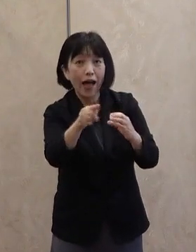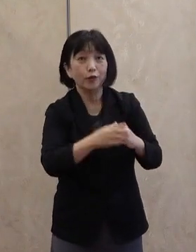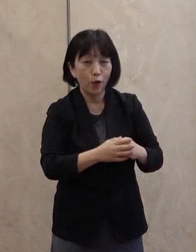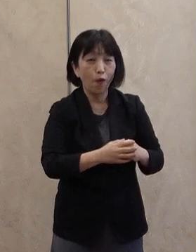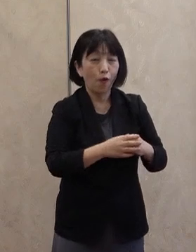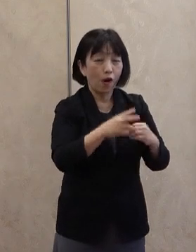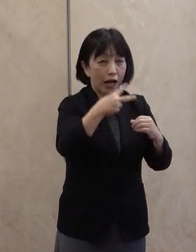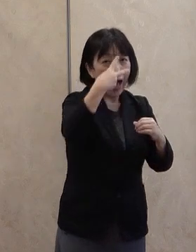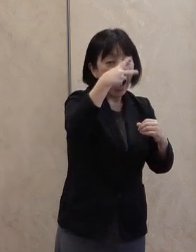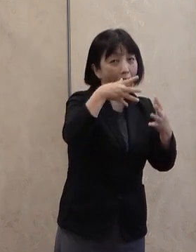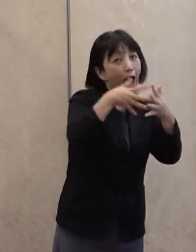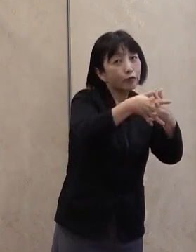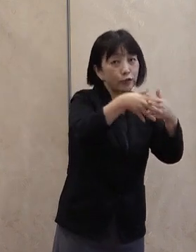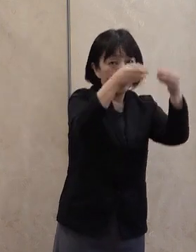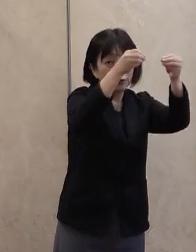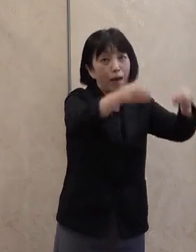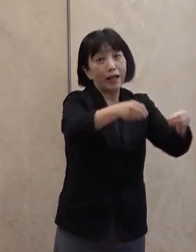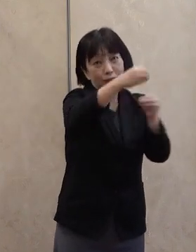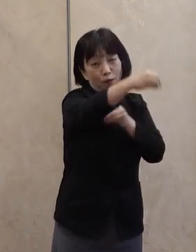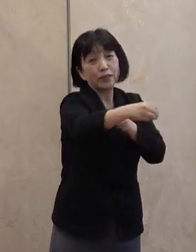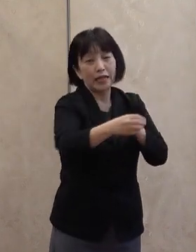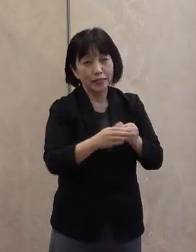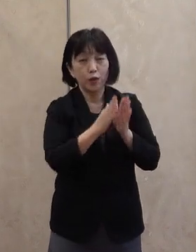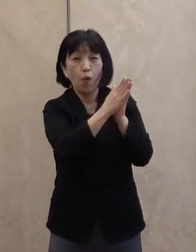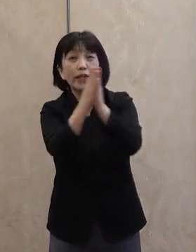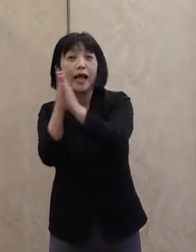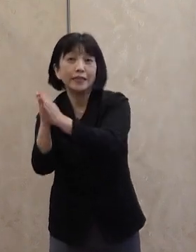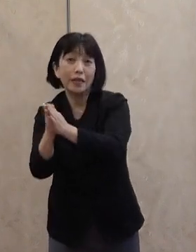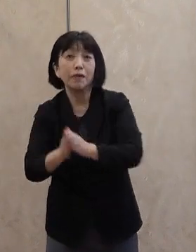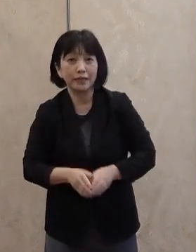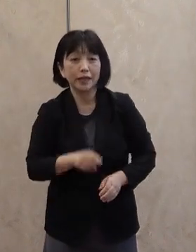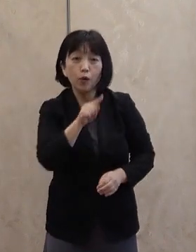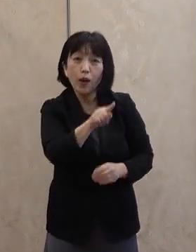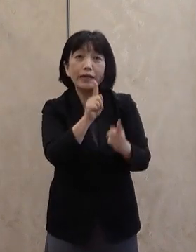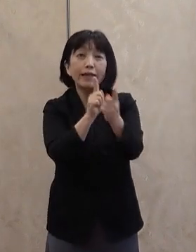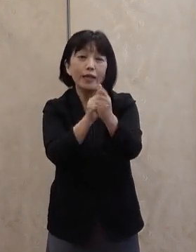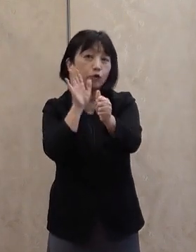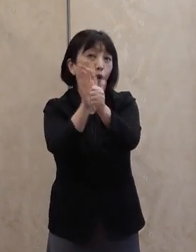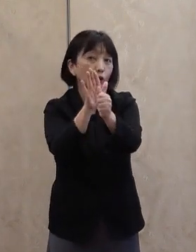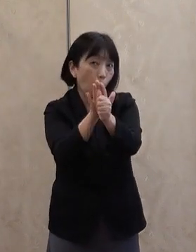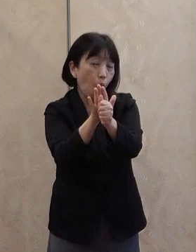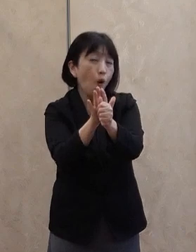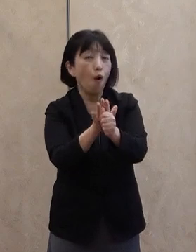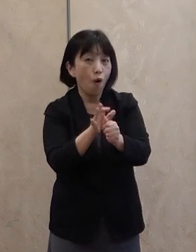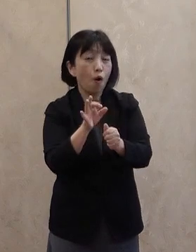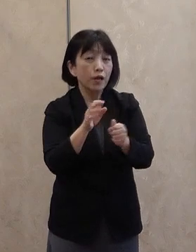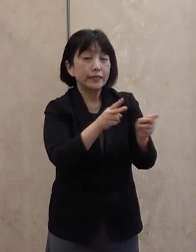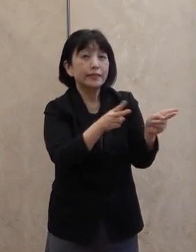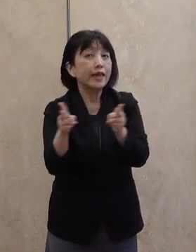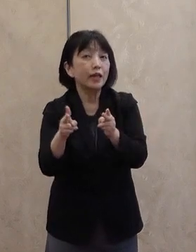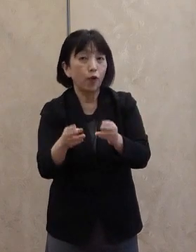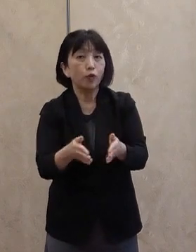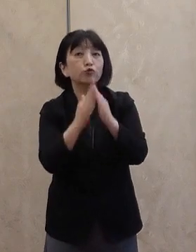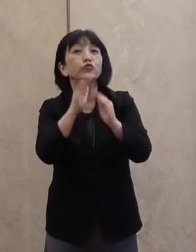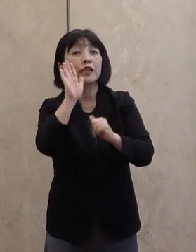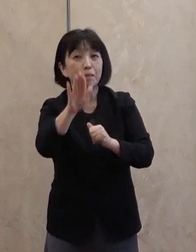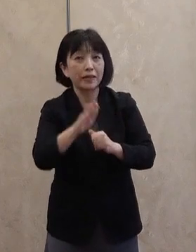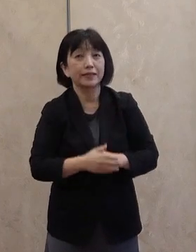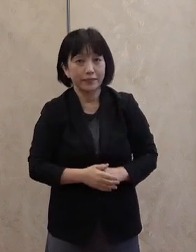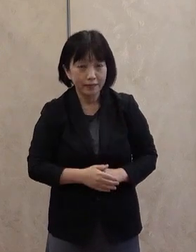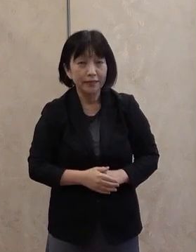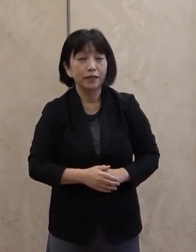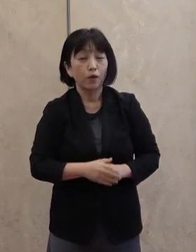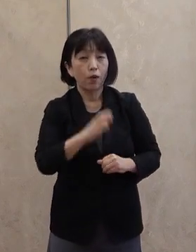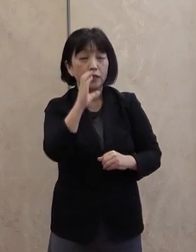に基づいて要請する内容でもあります。補助制度というのを設けてまいります。 CO2 センサー、アクリル板の設置をする